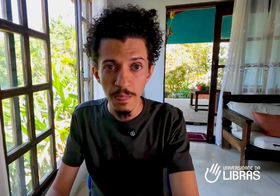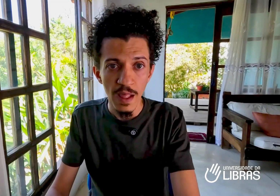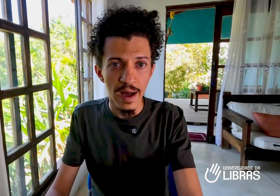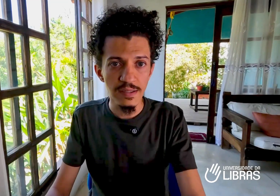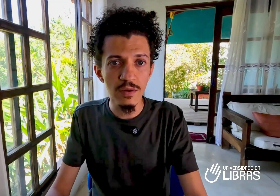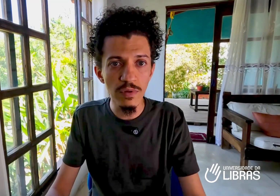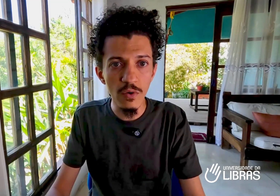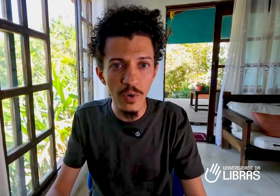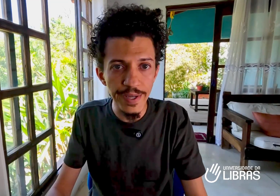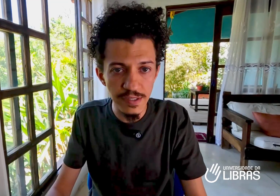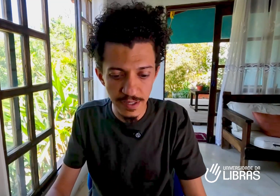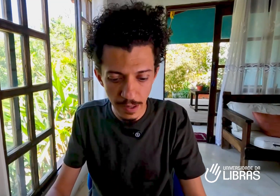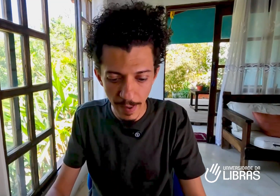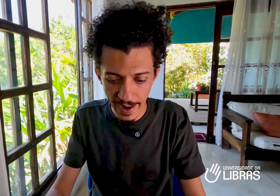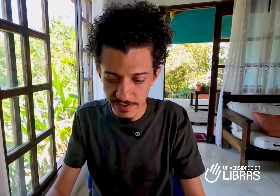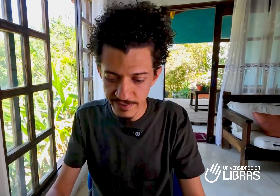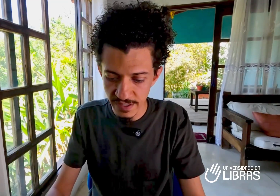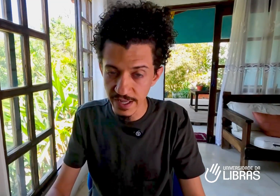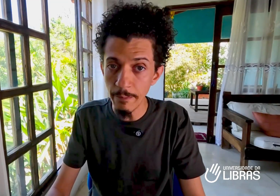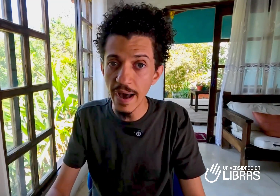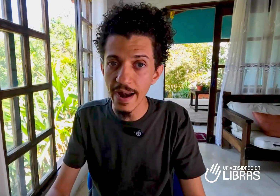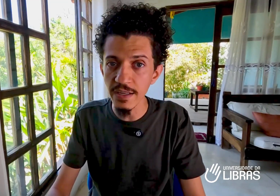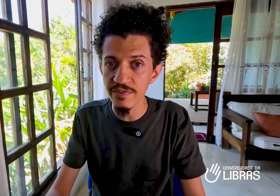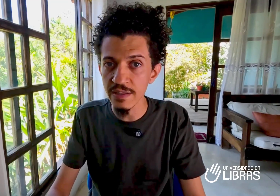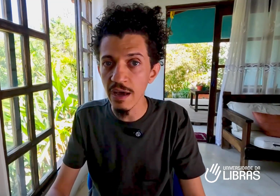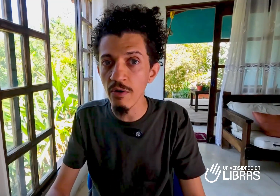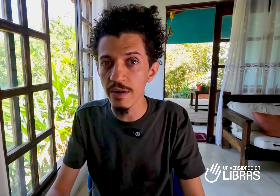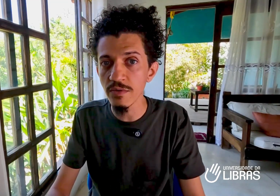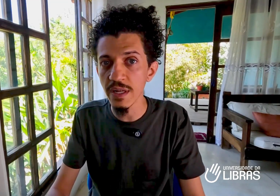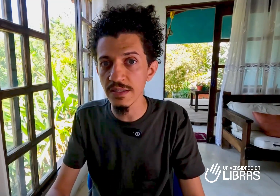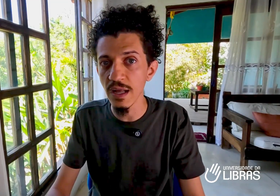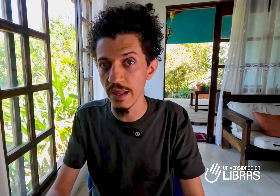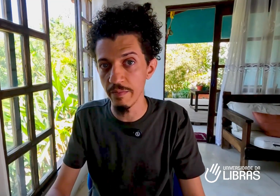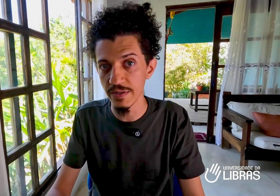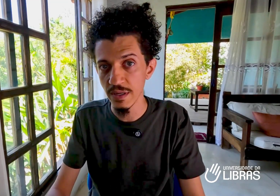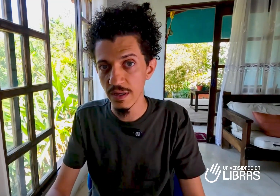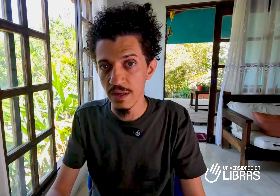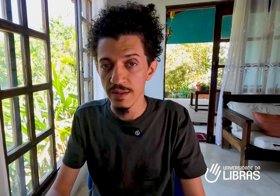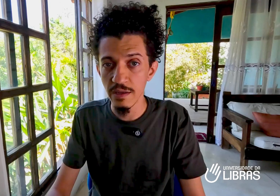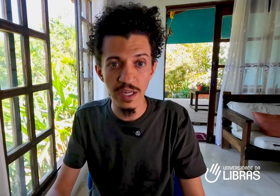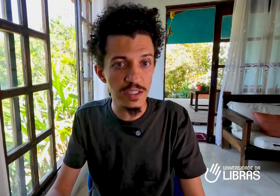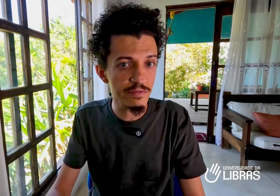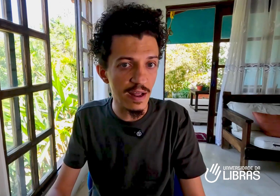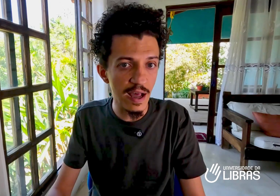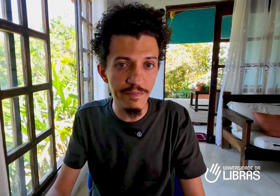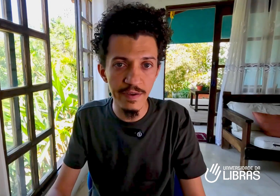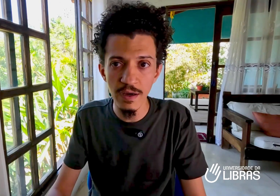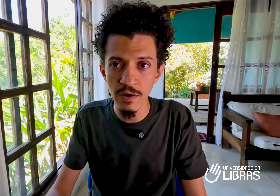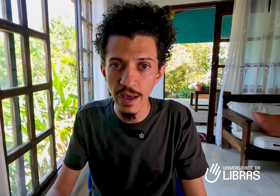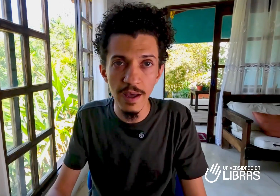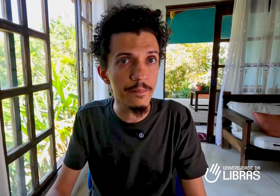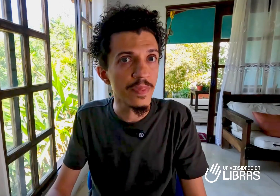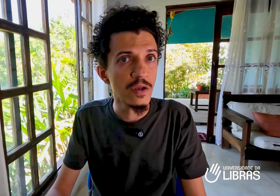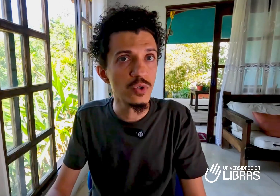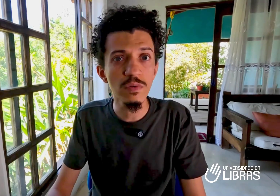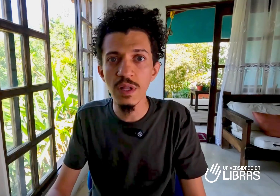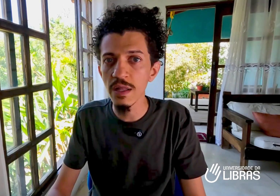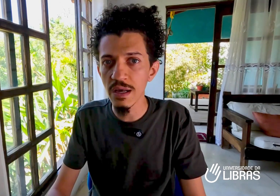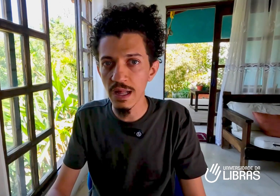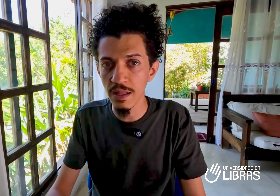A segunda coisa que você tem que parar de fazer é parar de ficar decorando os sinais da Libras. Tem gente que vai lá e fica juntando e catando um